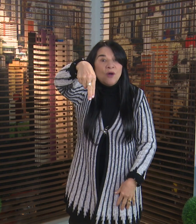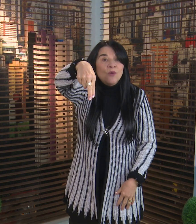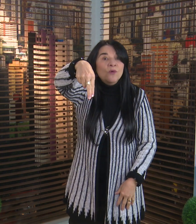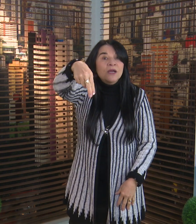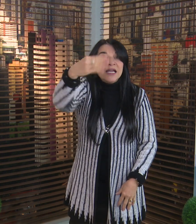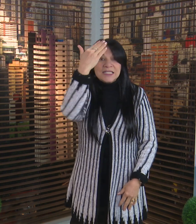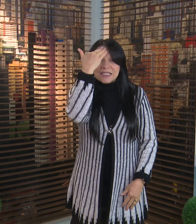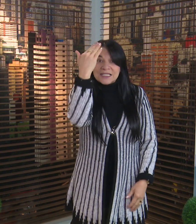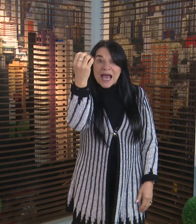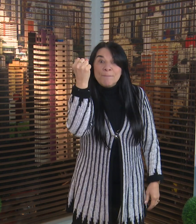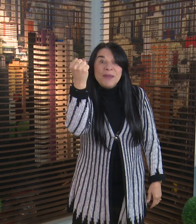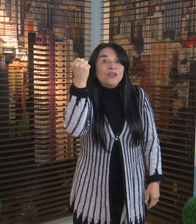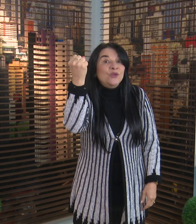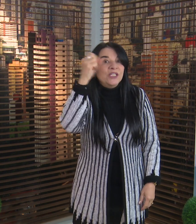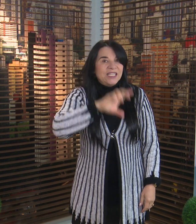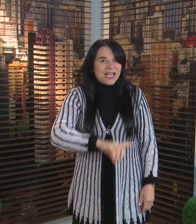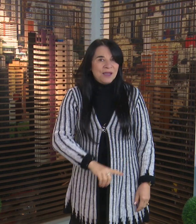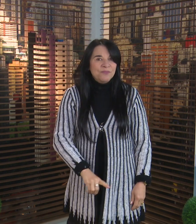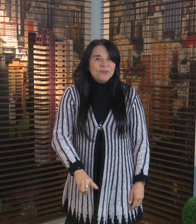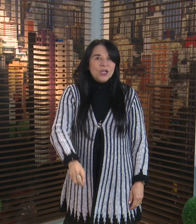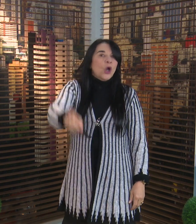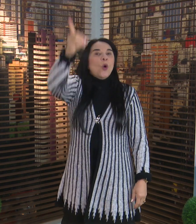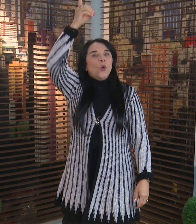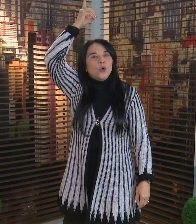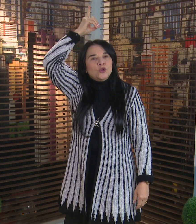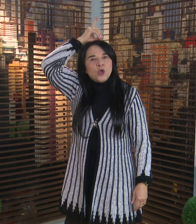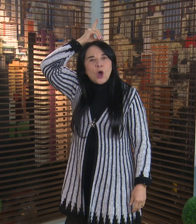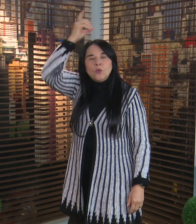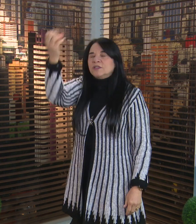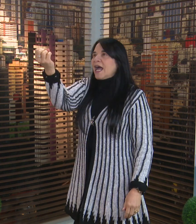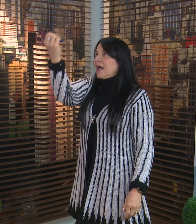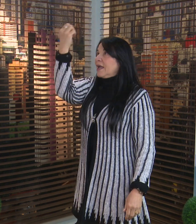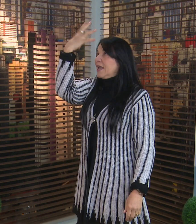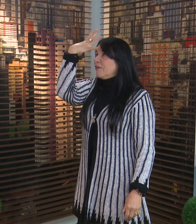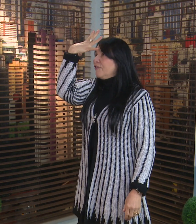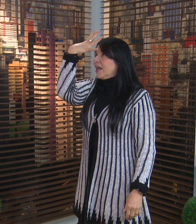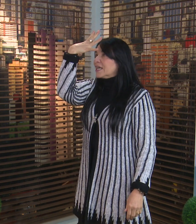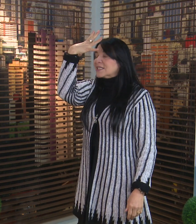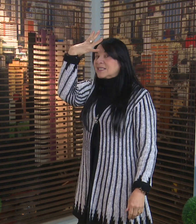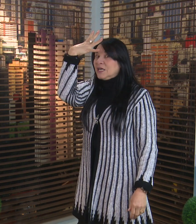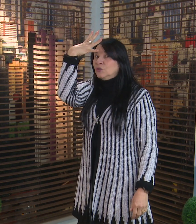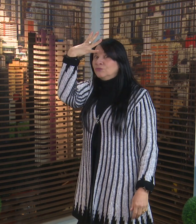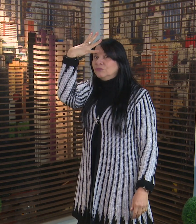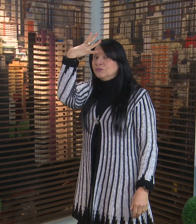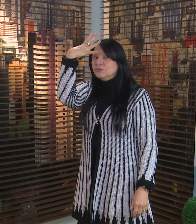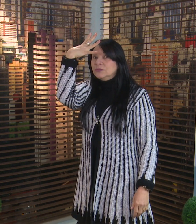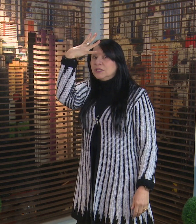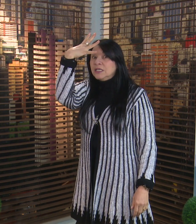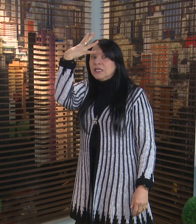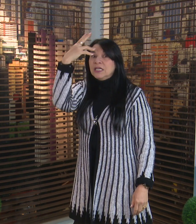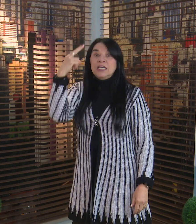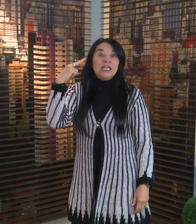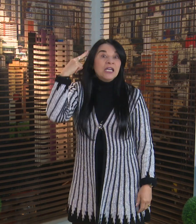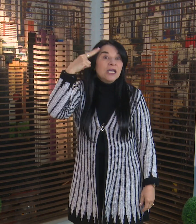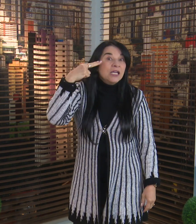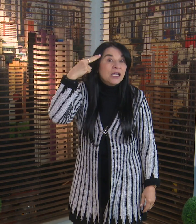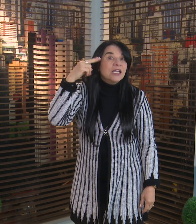Daniel sabedoria, o dom da revelação e